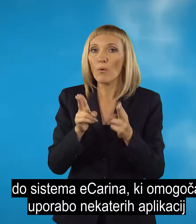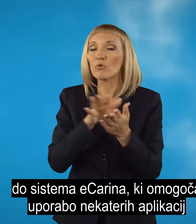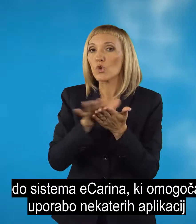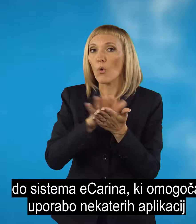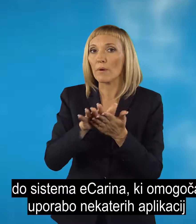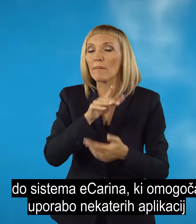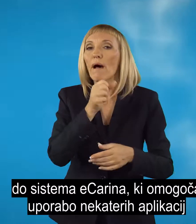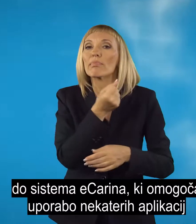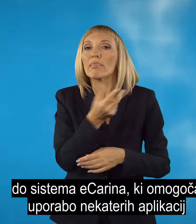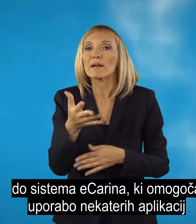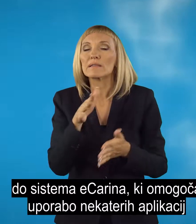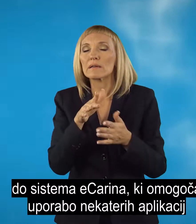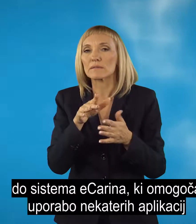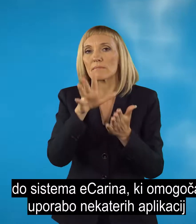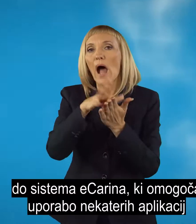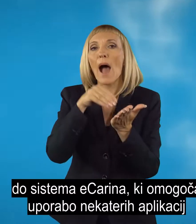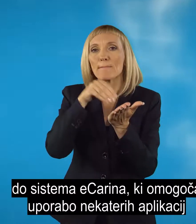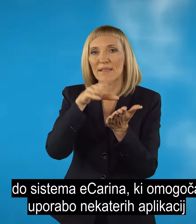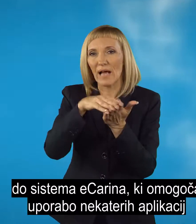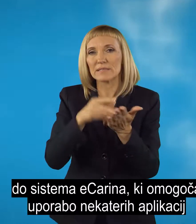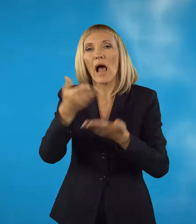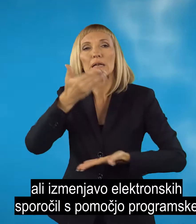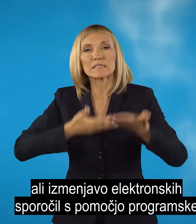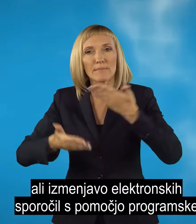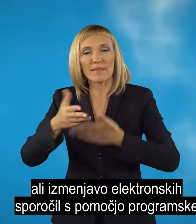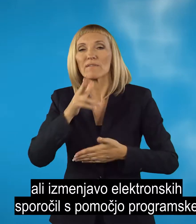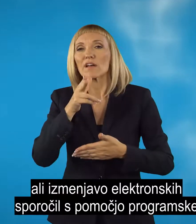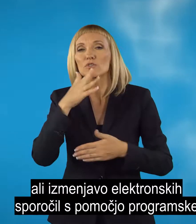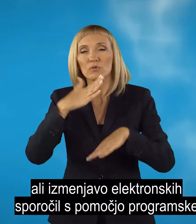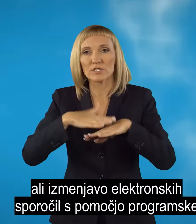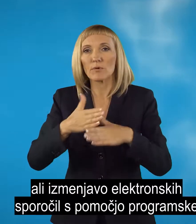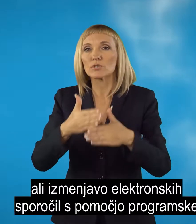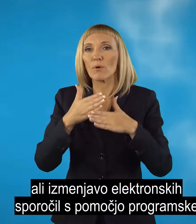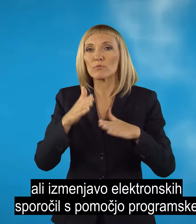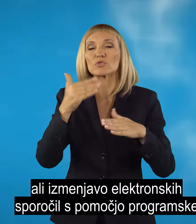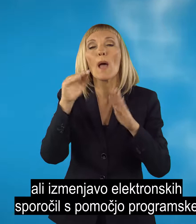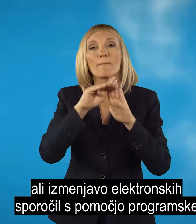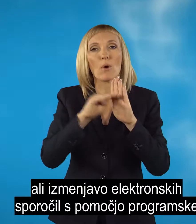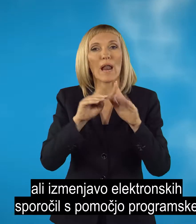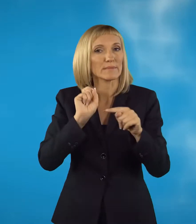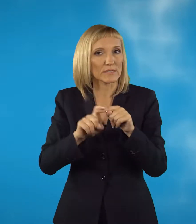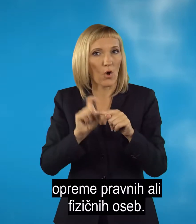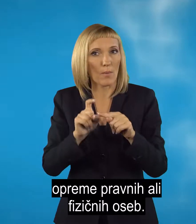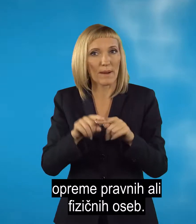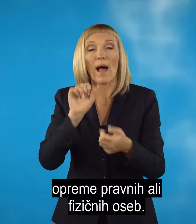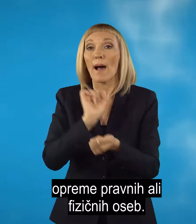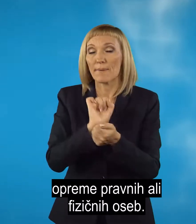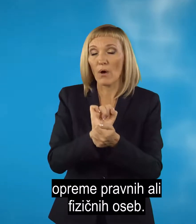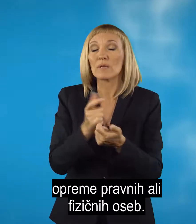omogoča uporabo nekaterih aplikacij ali izmenjavo elektronskih sporočil s pomočjo programske opreme pravnih